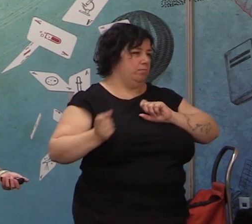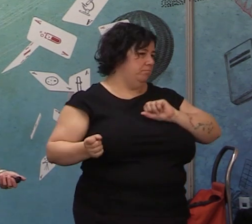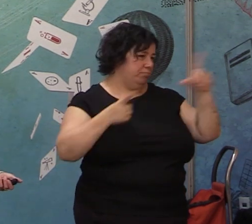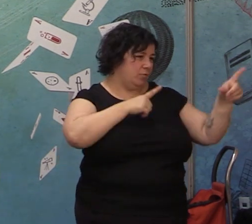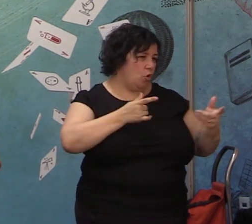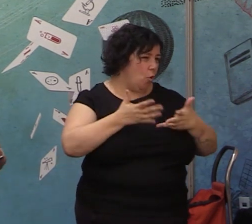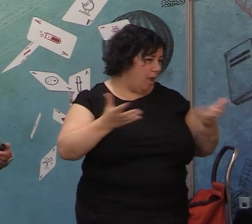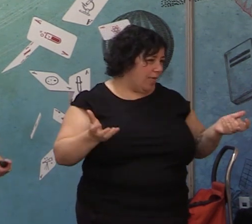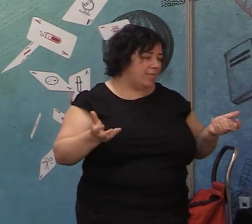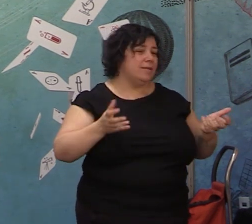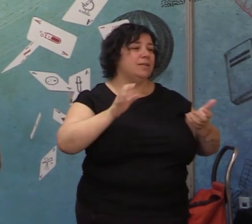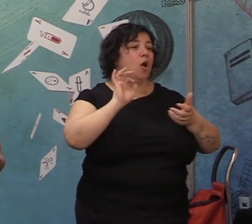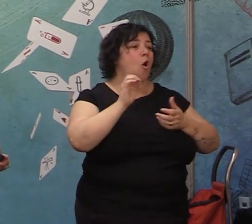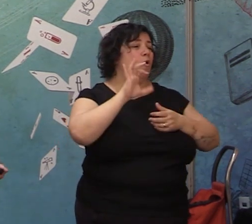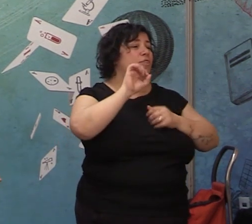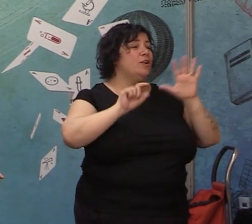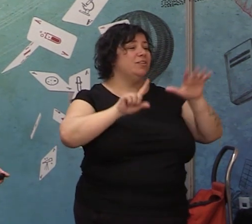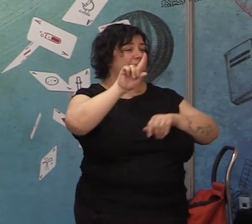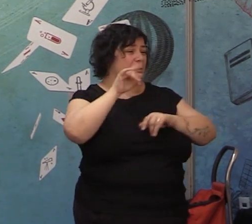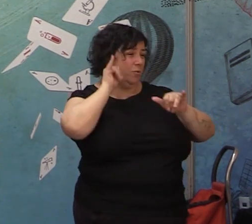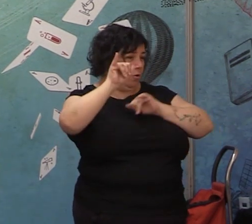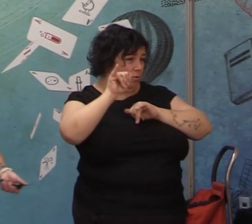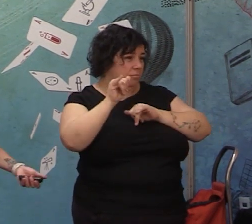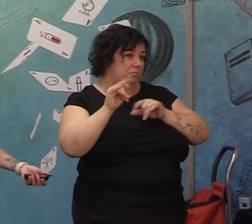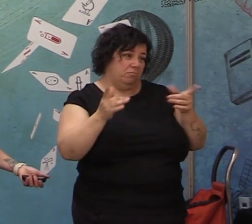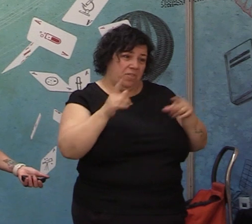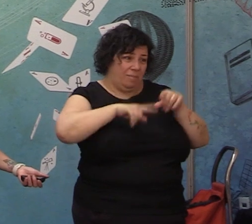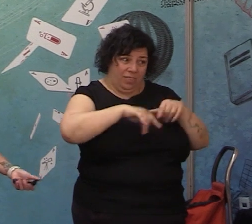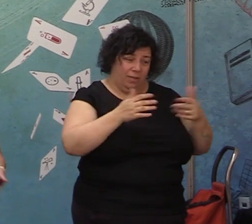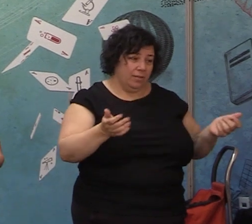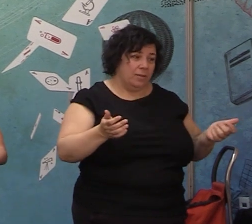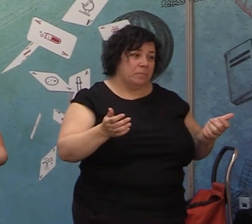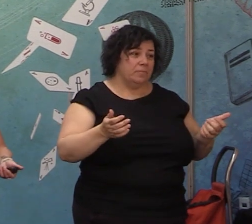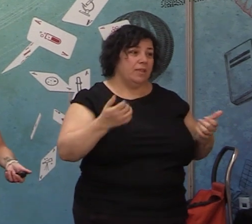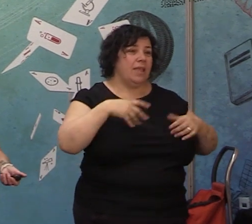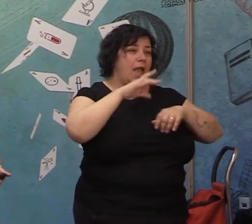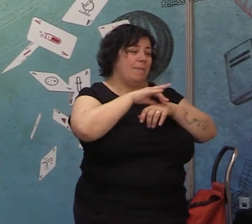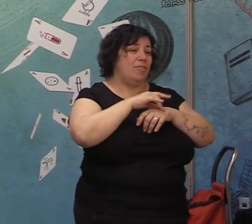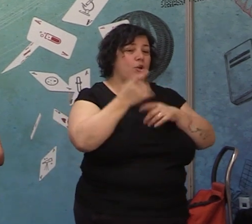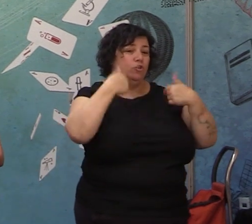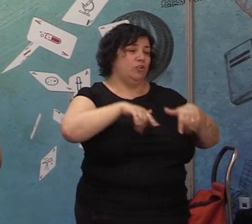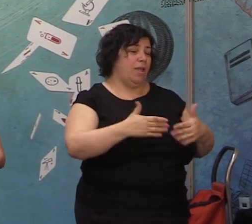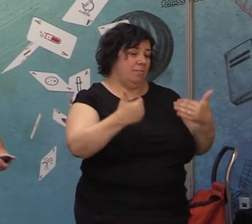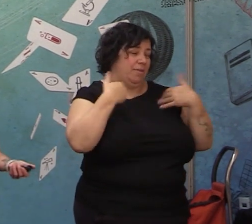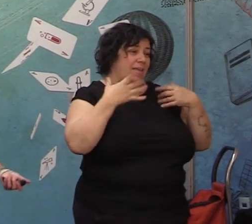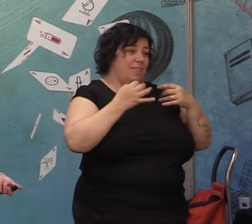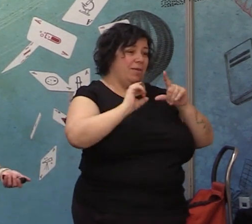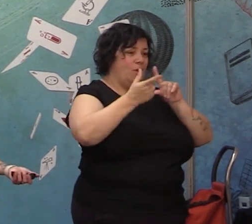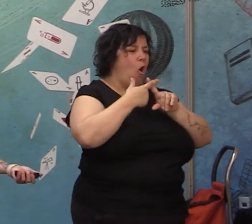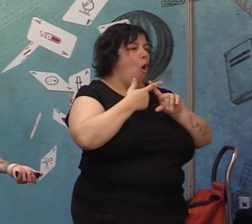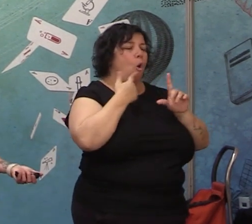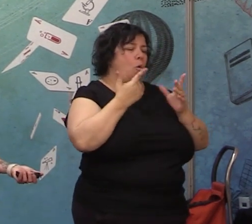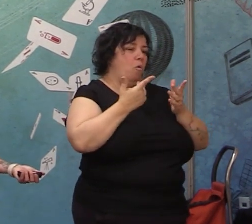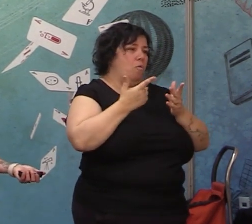a urgencias o 061, lo que haga falta, y ya los médicos nos encargamos de diagnosticar o